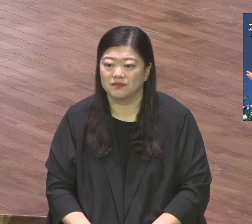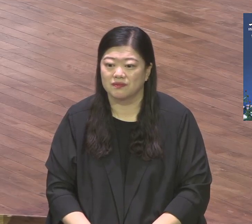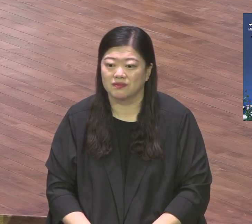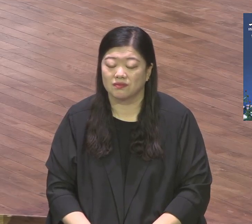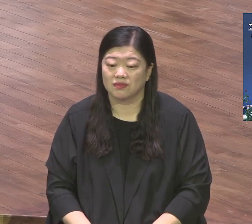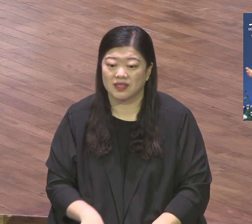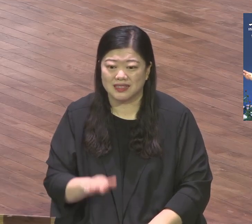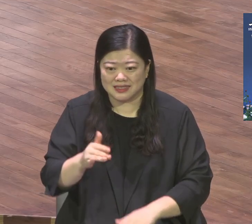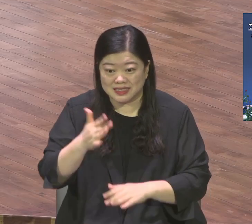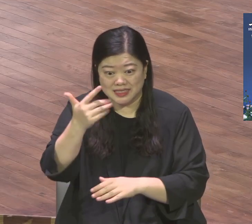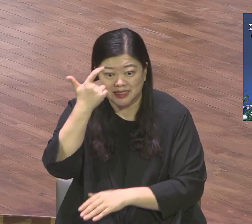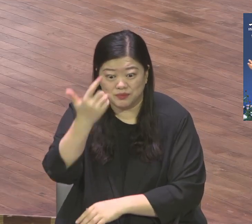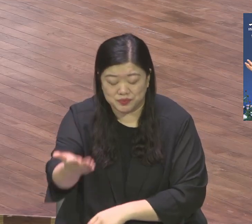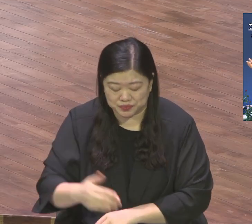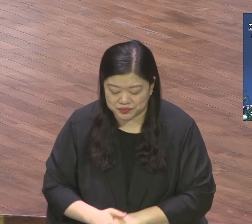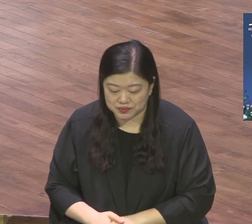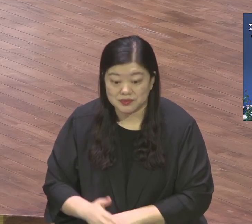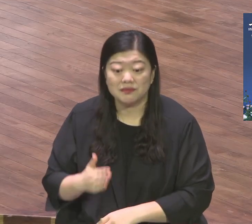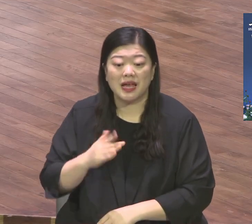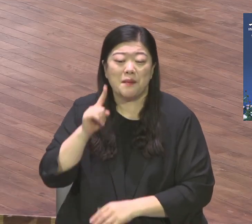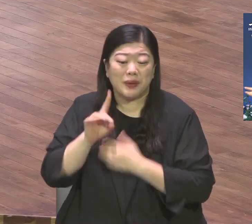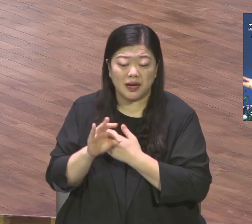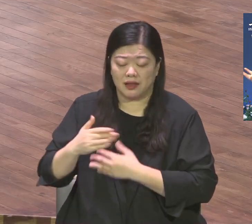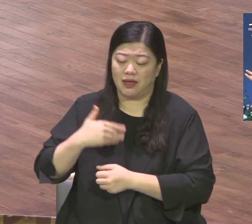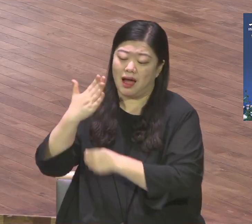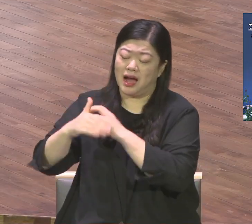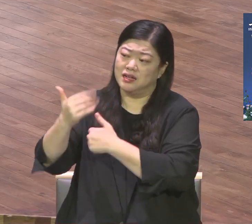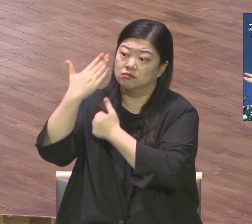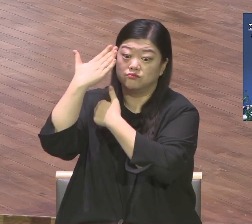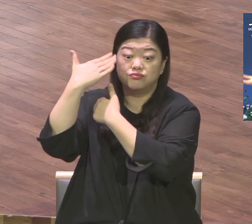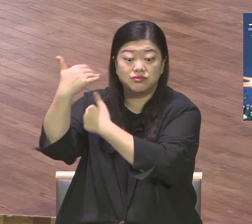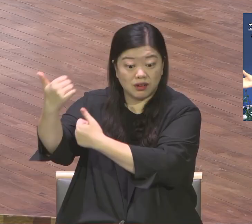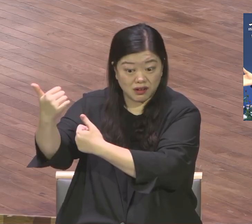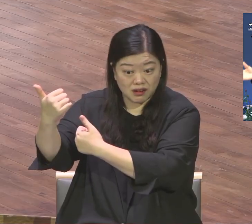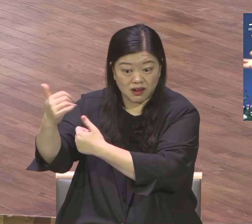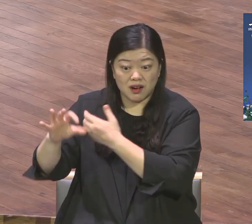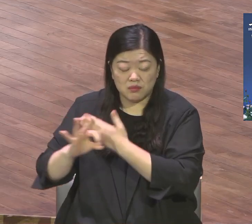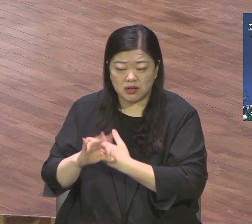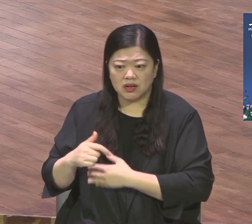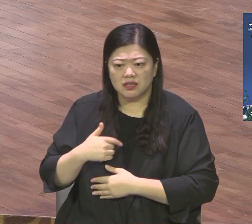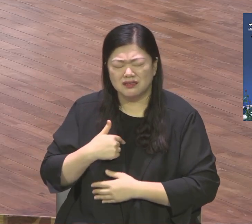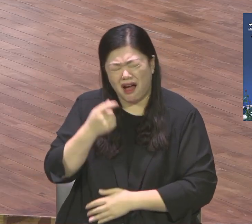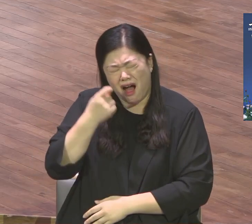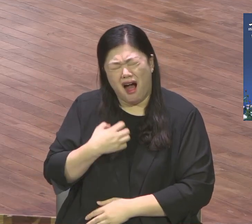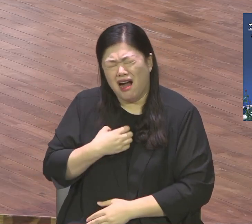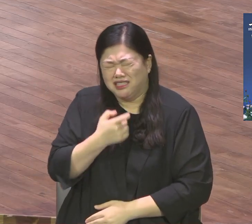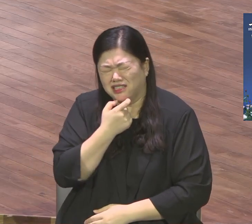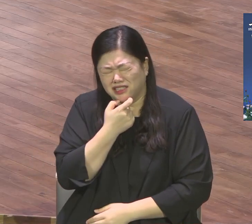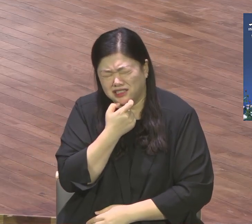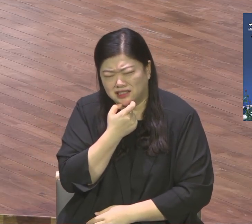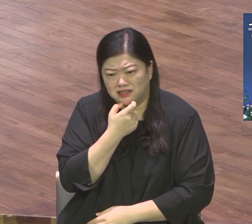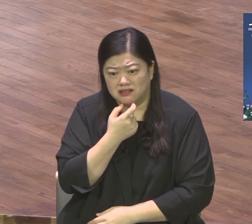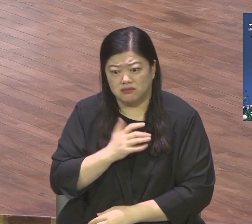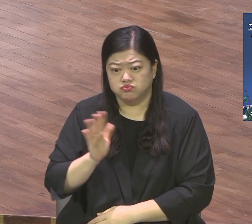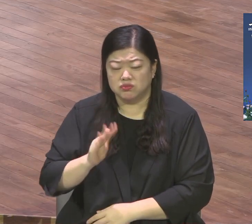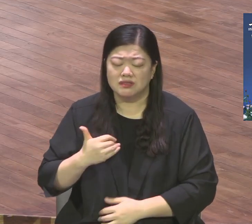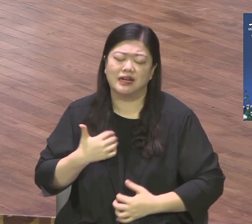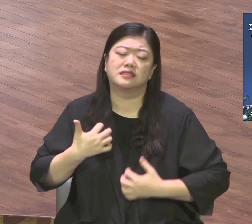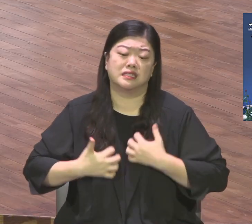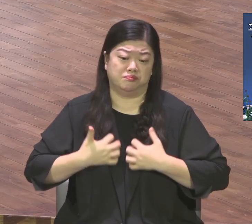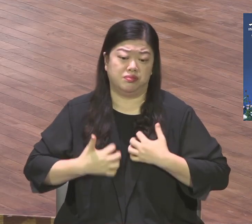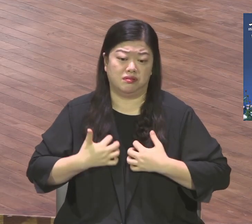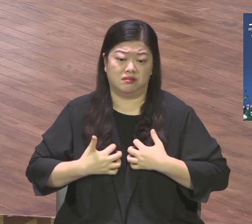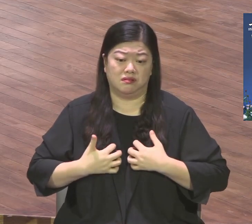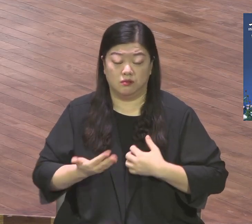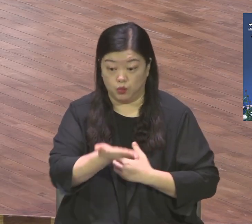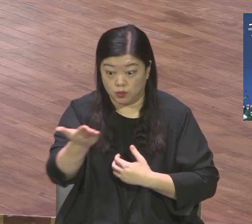같아. 쫙 우대들이 그냥 쫙 훈련, 유태아부터 시작하니까. 어느 교회가 이런 교회가